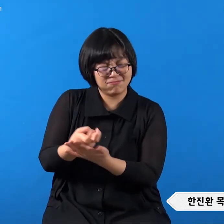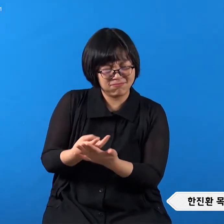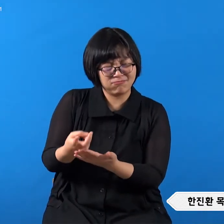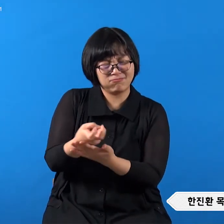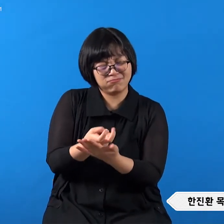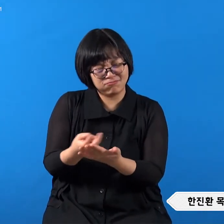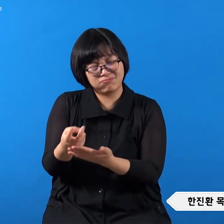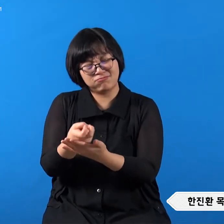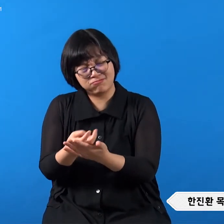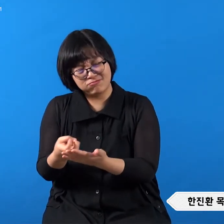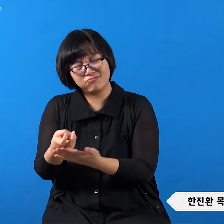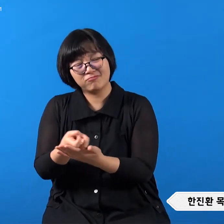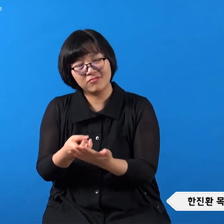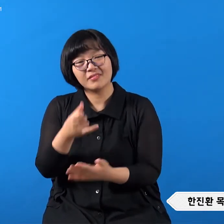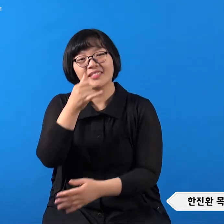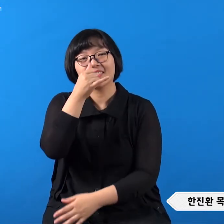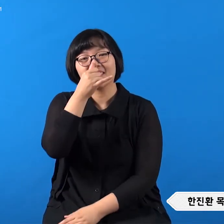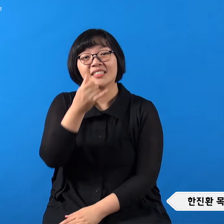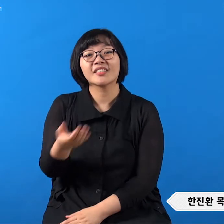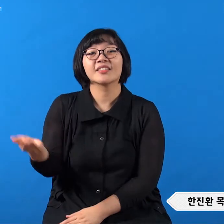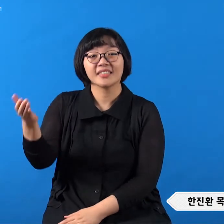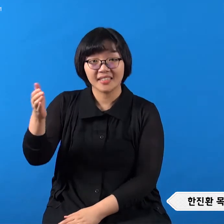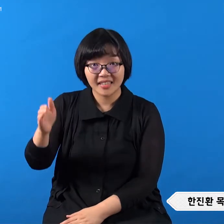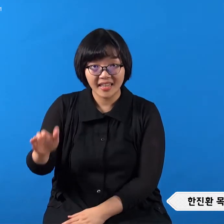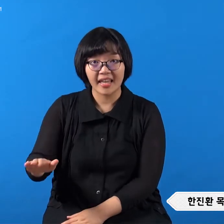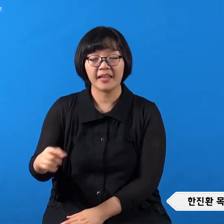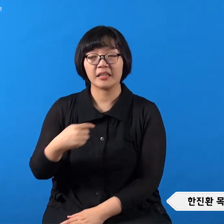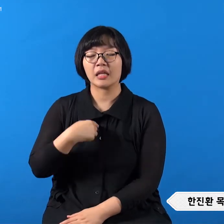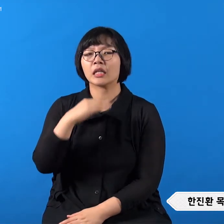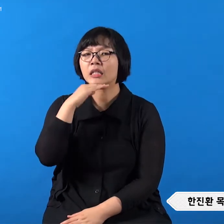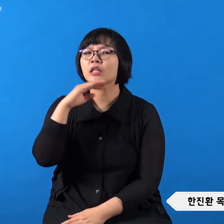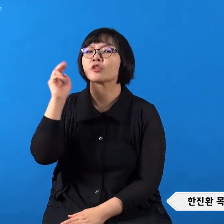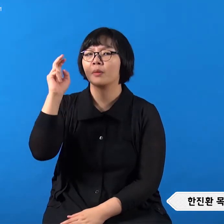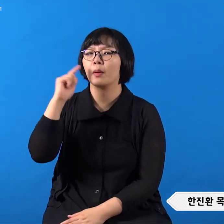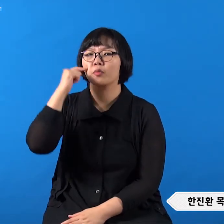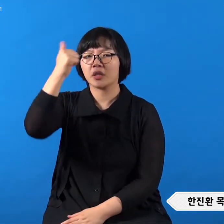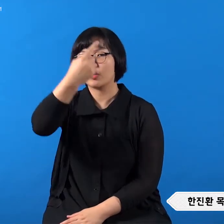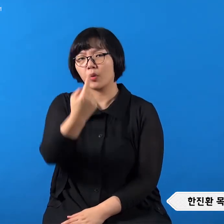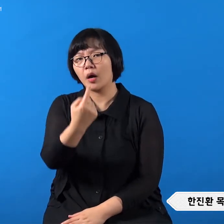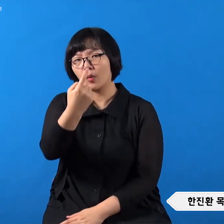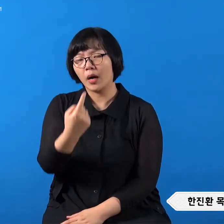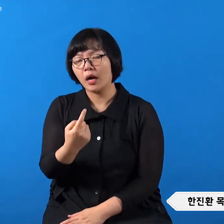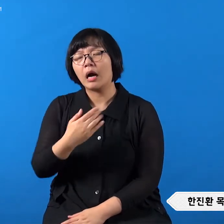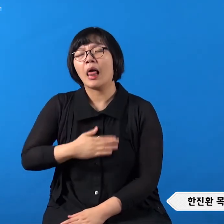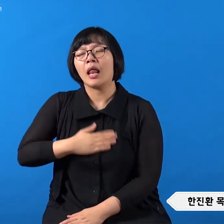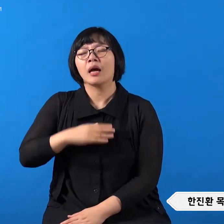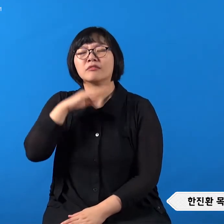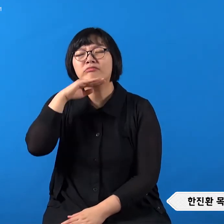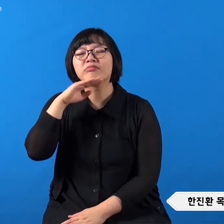거죠. 목사님 오신단다 귀에 말해주니까 기다린 거죠. 그래서 가서